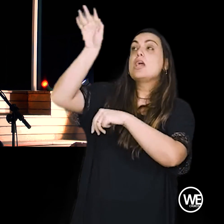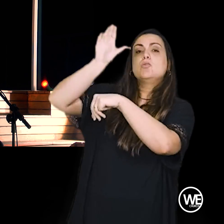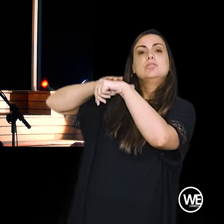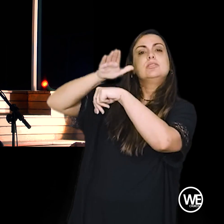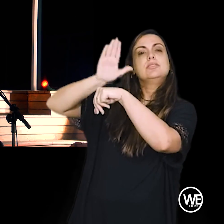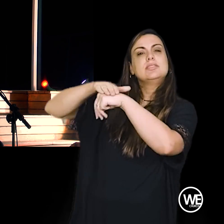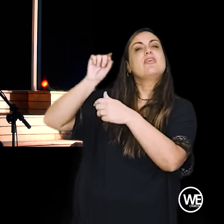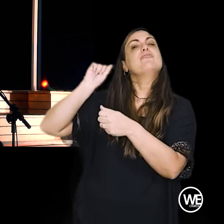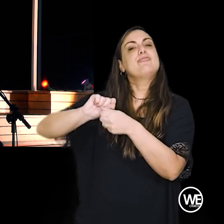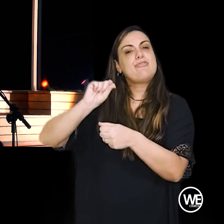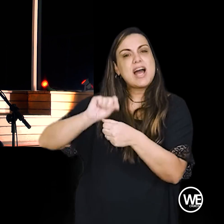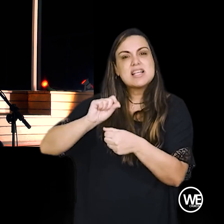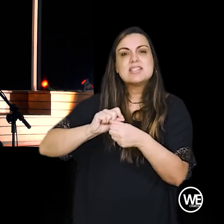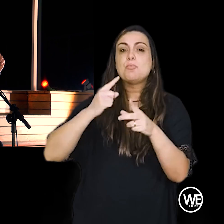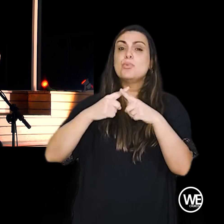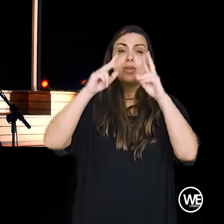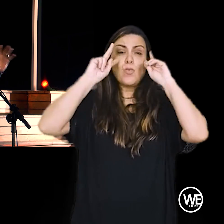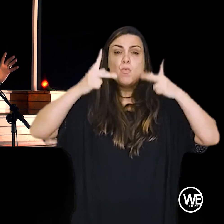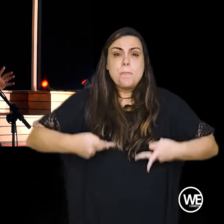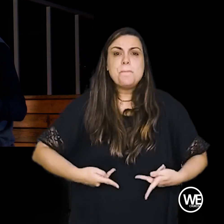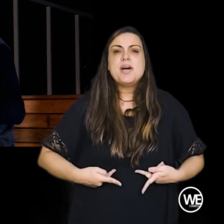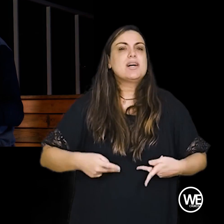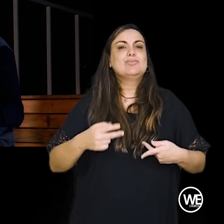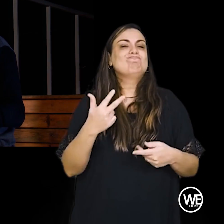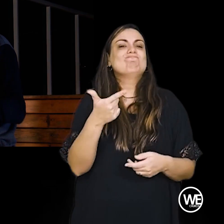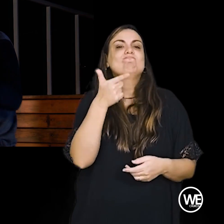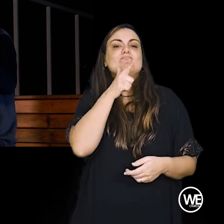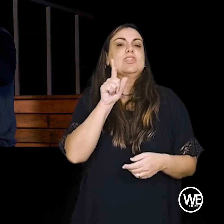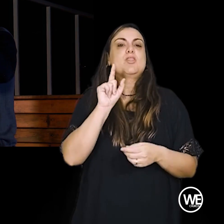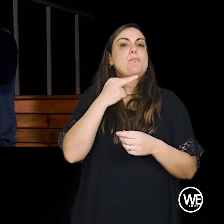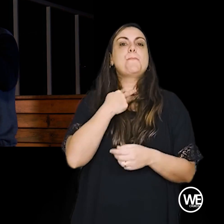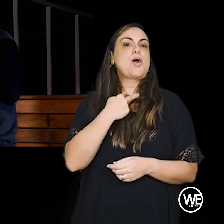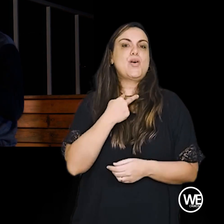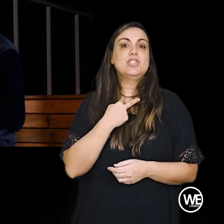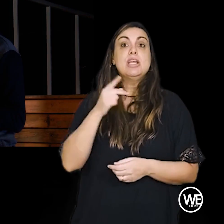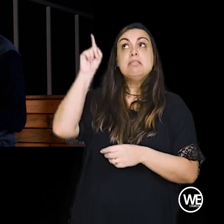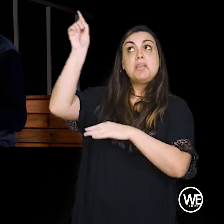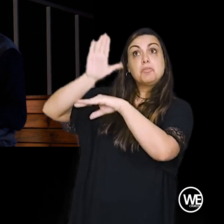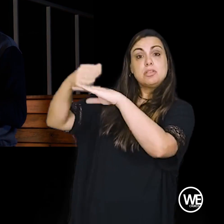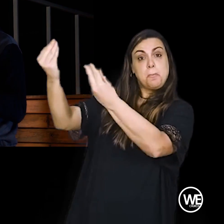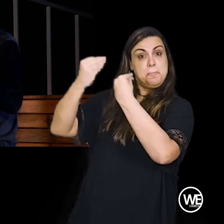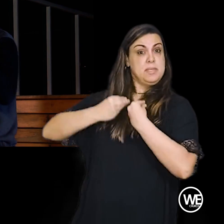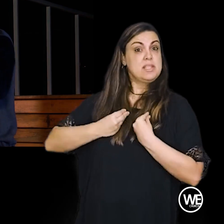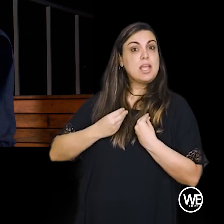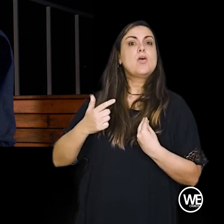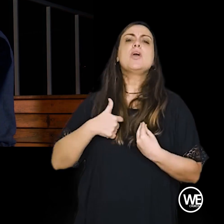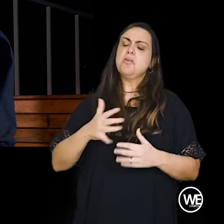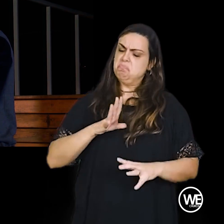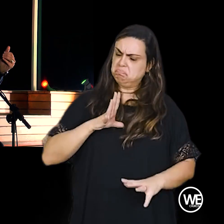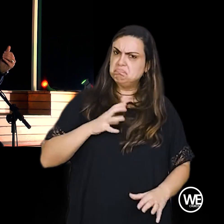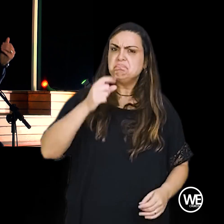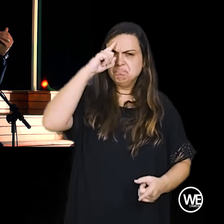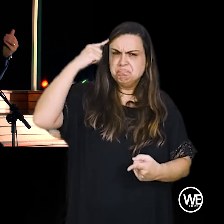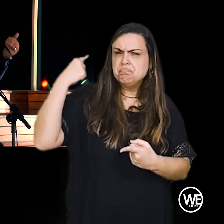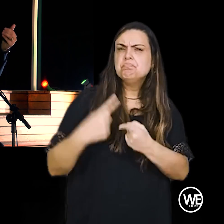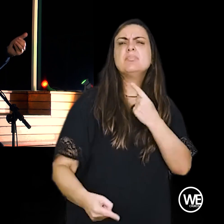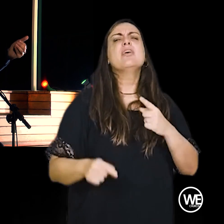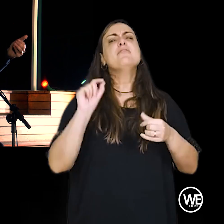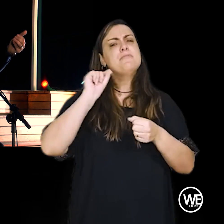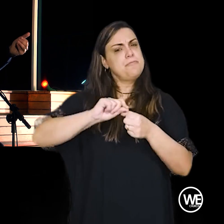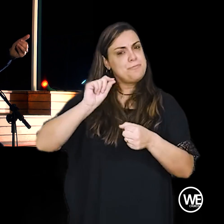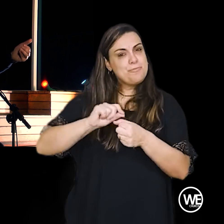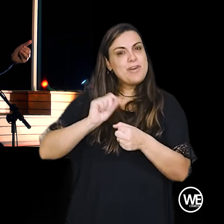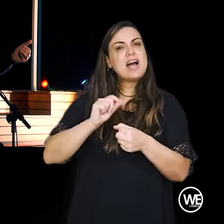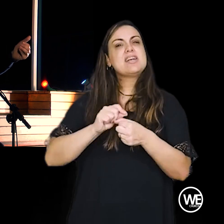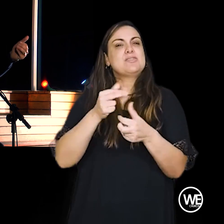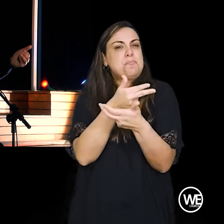aquilo que o ser humano naturalmente não pode fazer. Colocou algo em meu coração para que eu desse um passo e tomasse uma atitude a